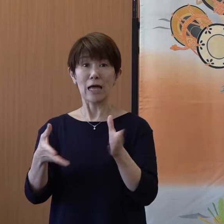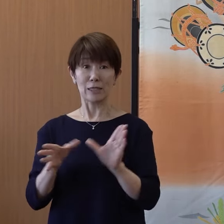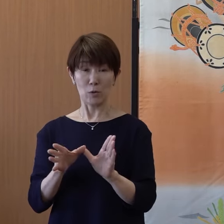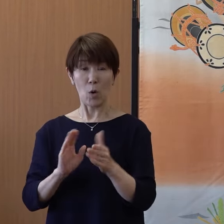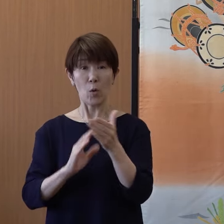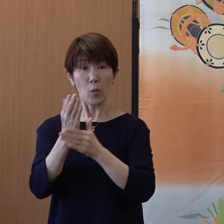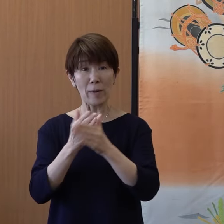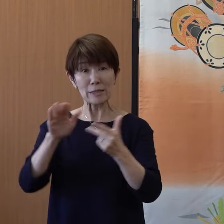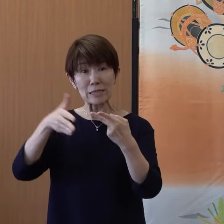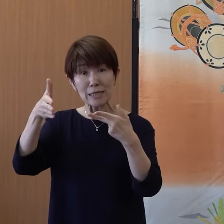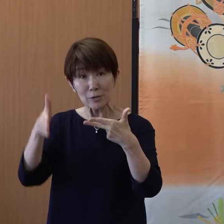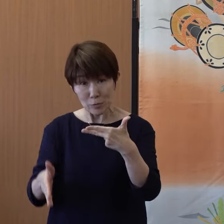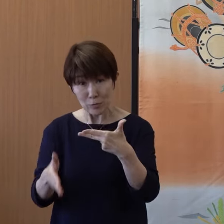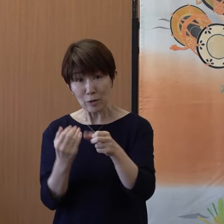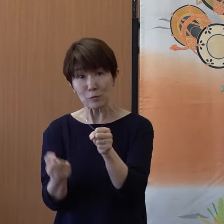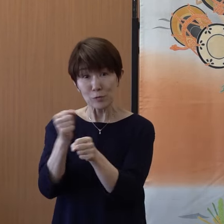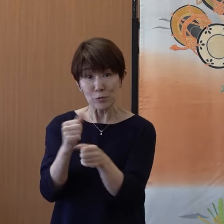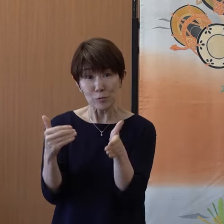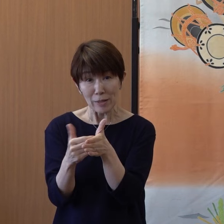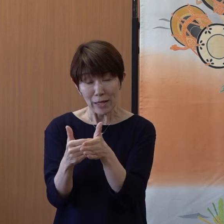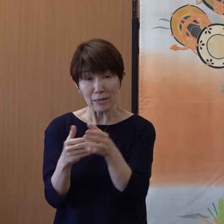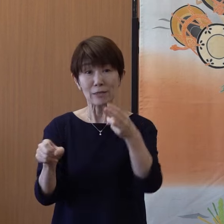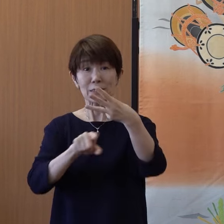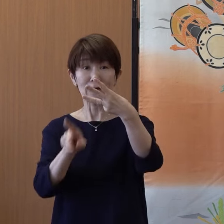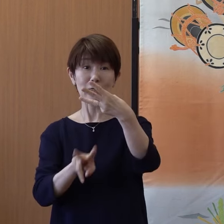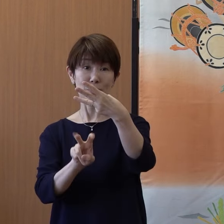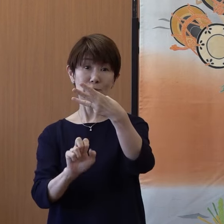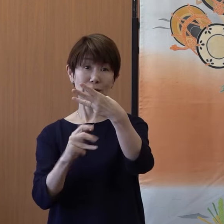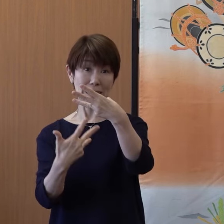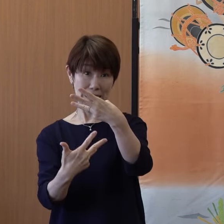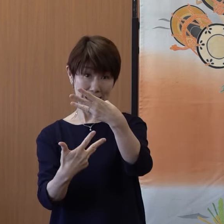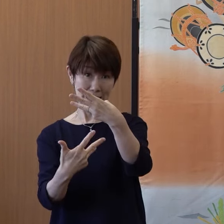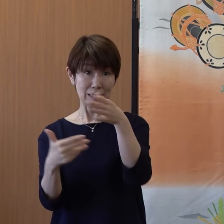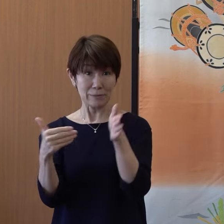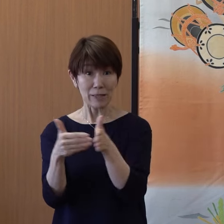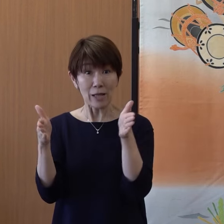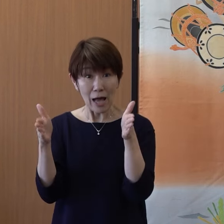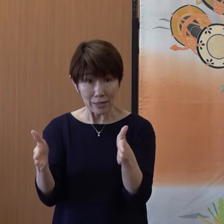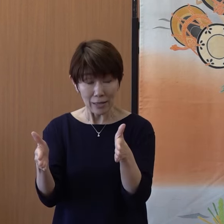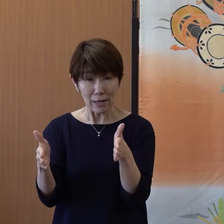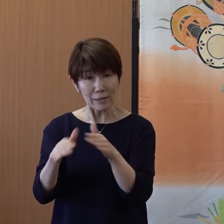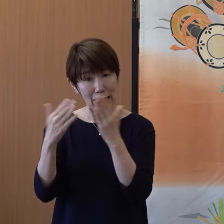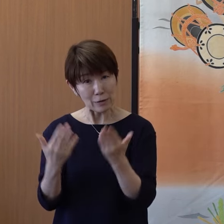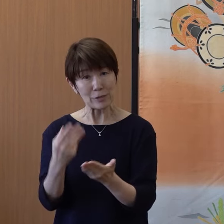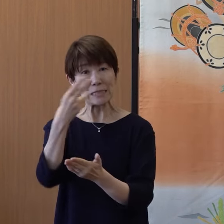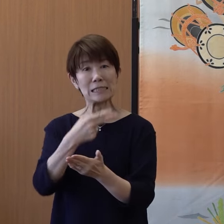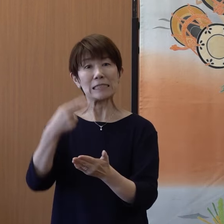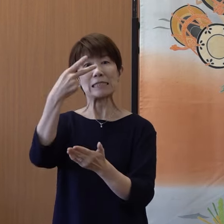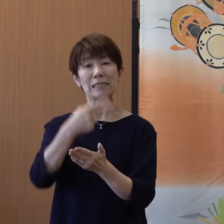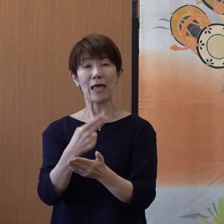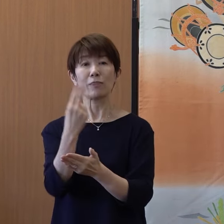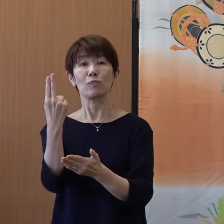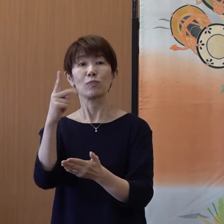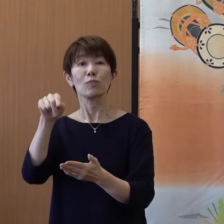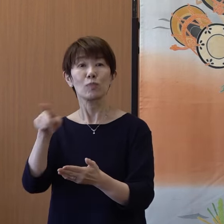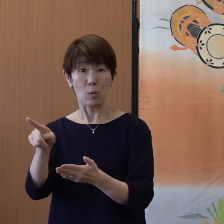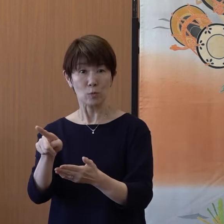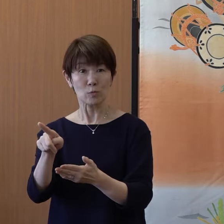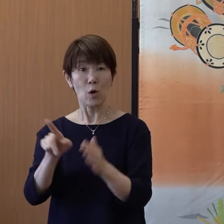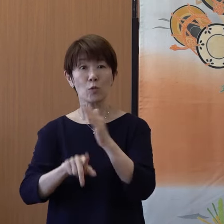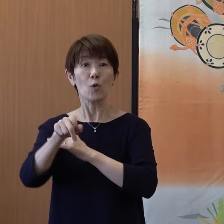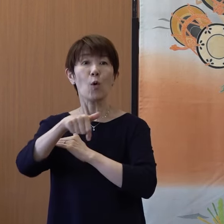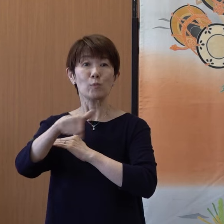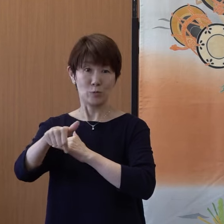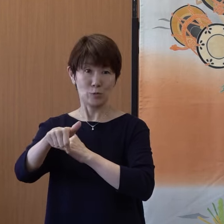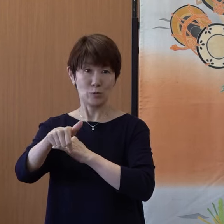までの3月28日までで約2000トンを東部環境エネルギーセンターで